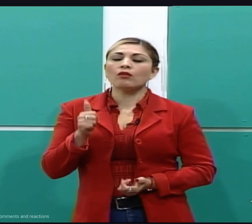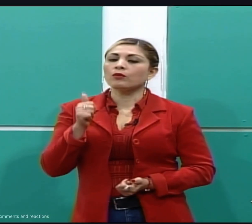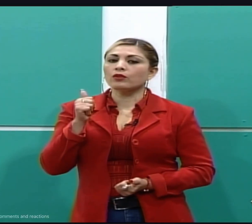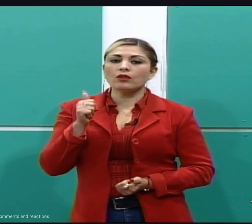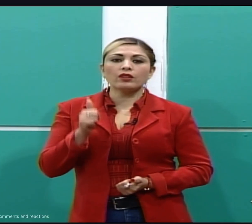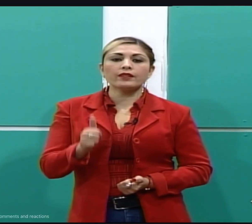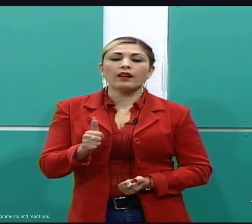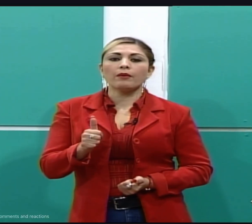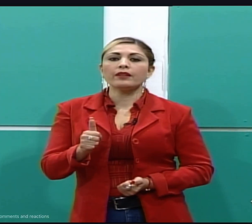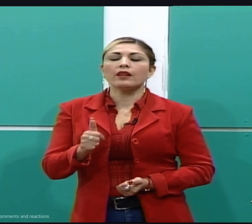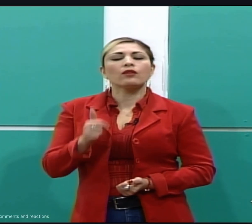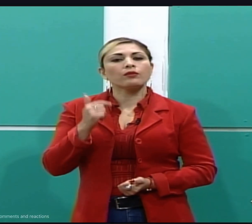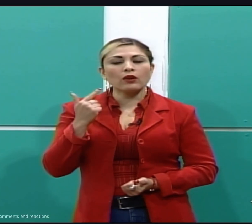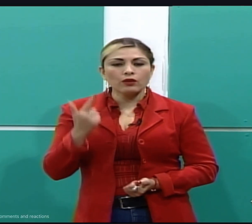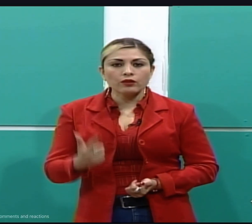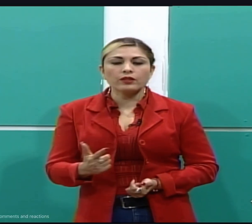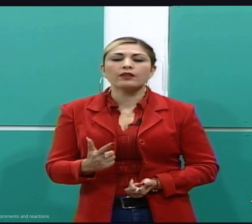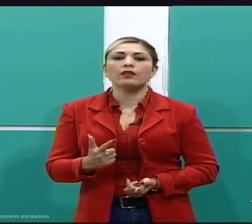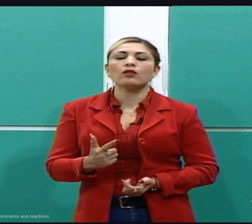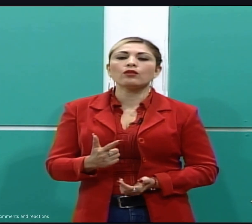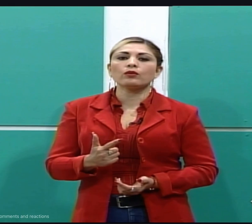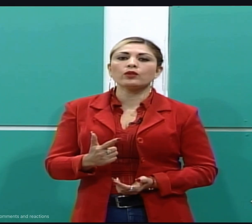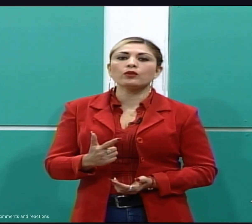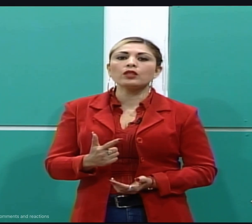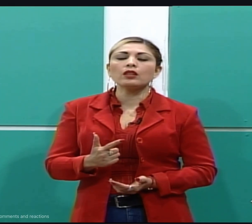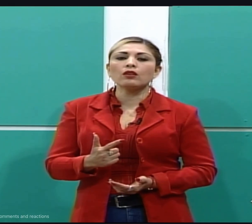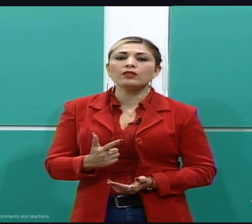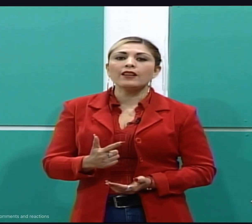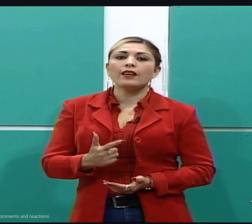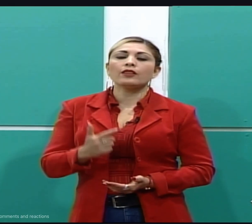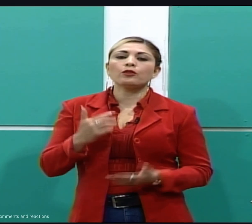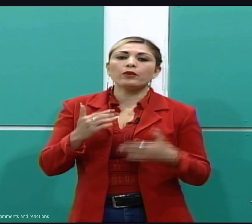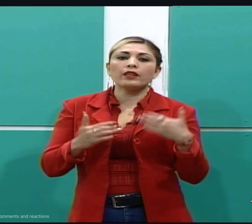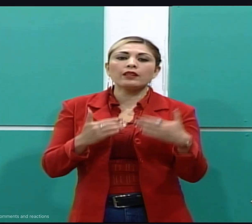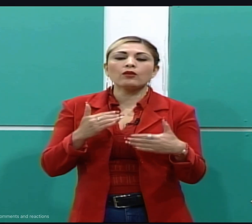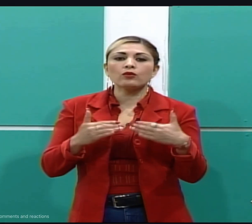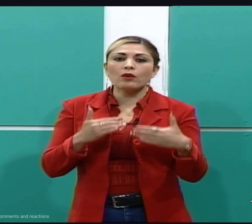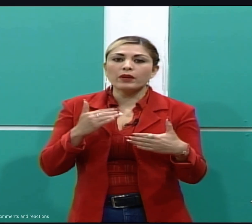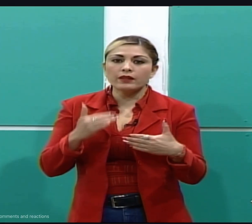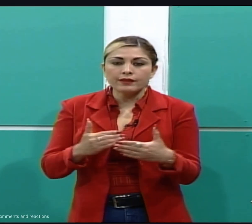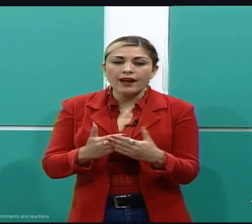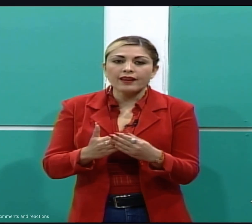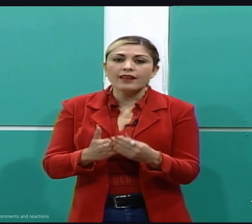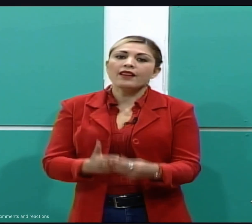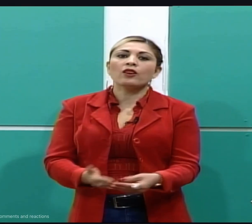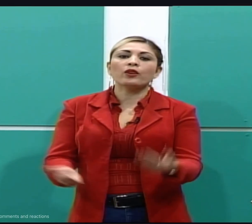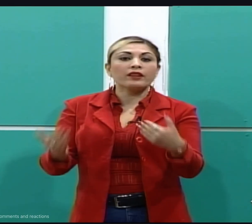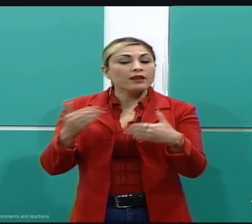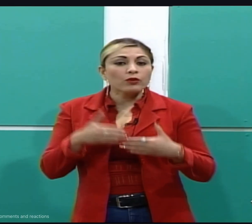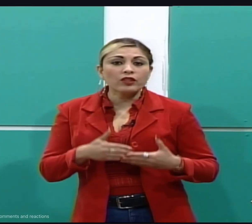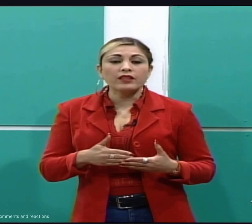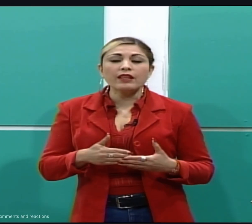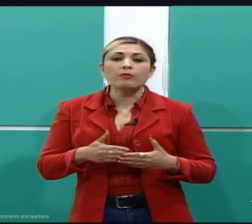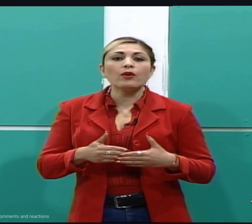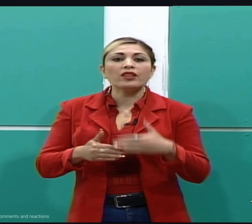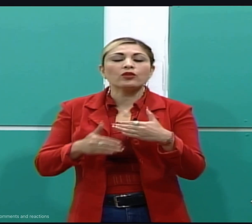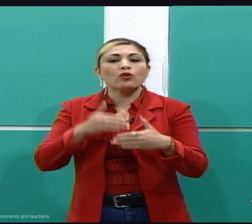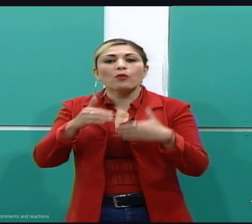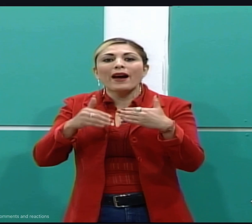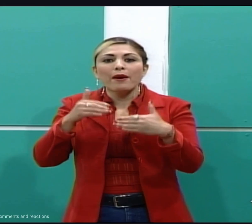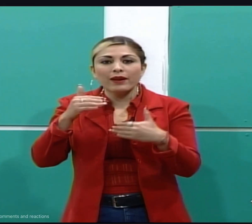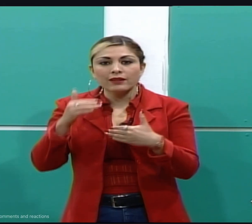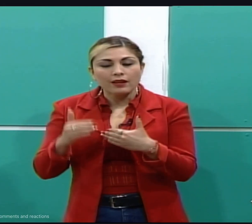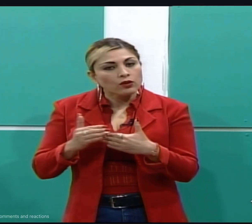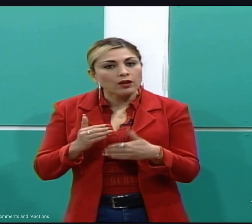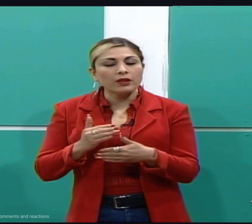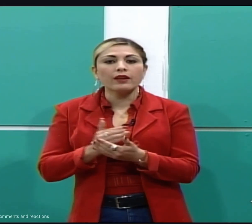beneficios, no muchos dolores de cabeza, con mejor concentración con nuestros hijos, ellos pueden ir con su aprendizaje, corregimos a tiempo, esto no